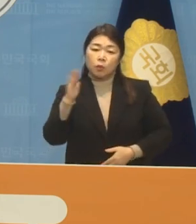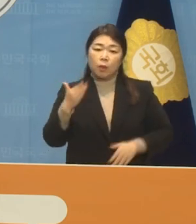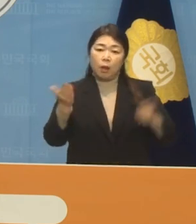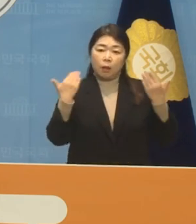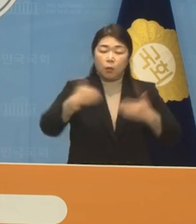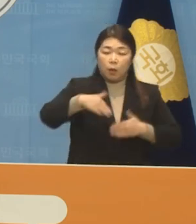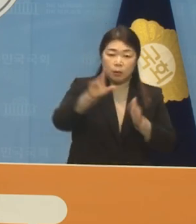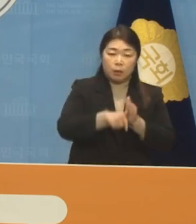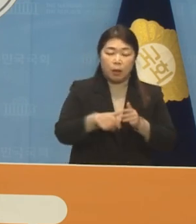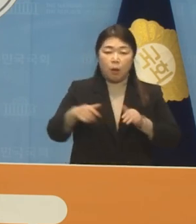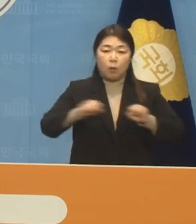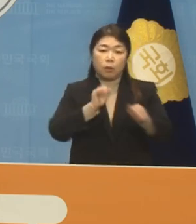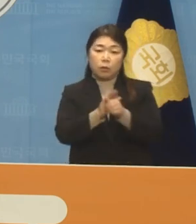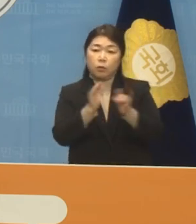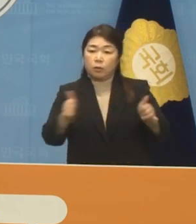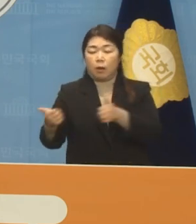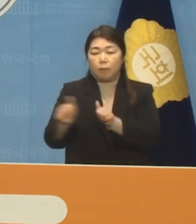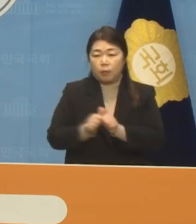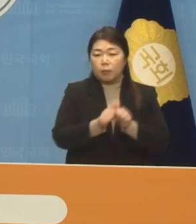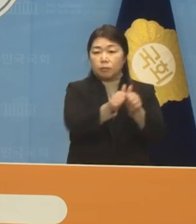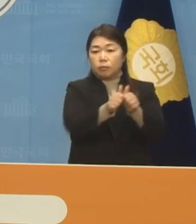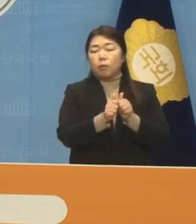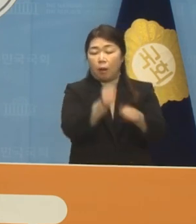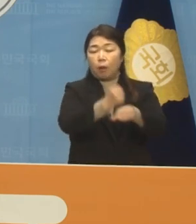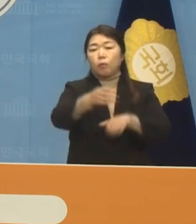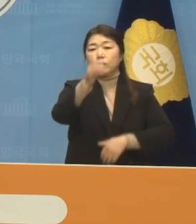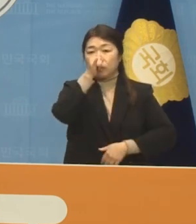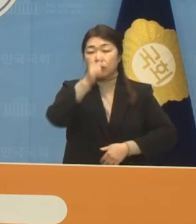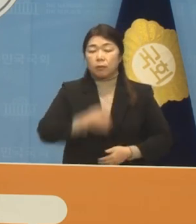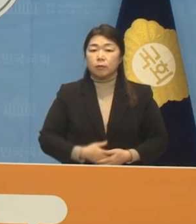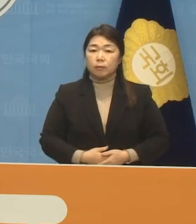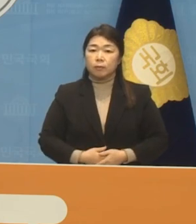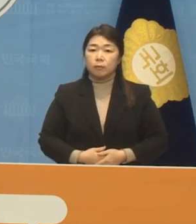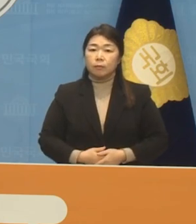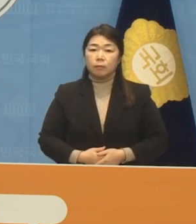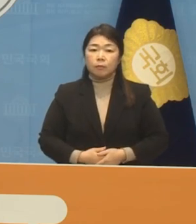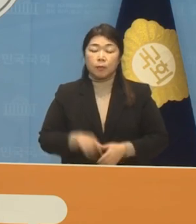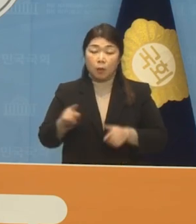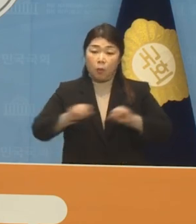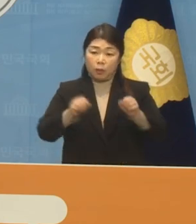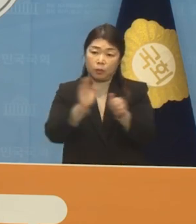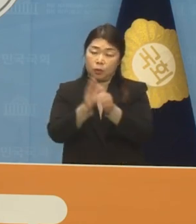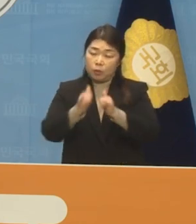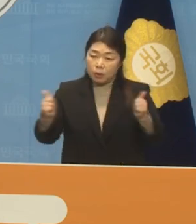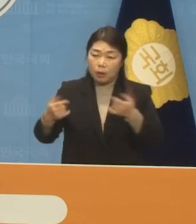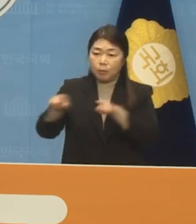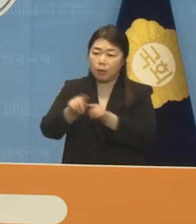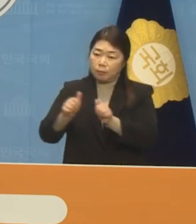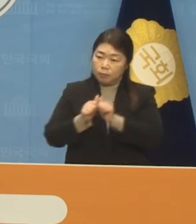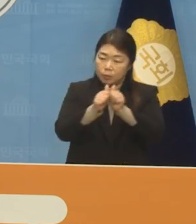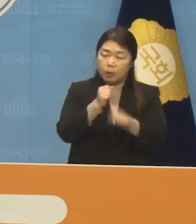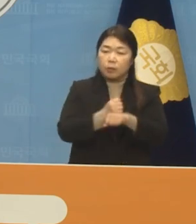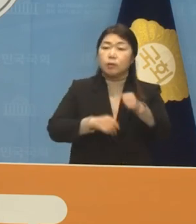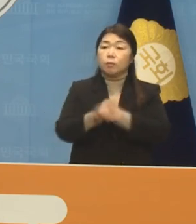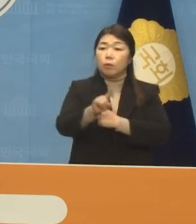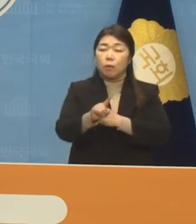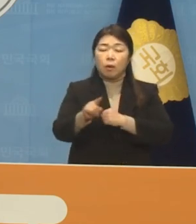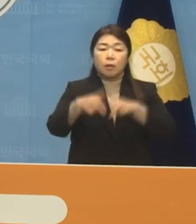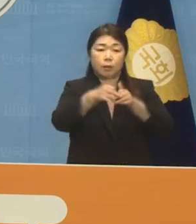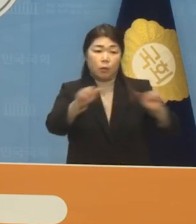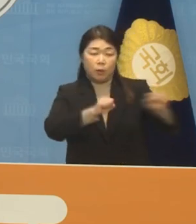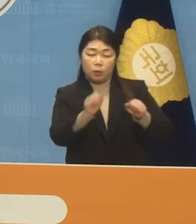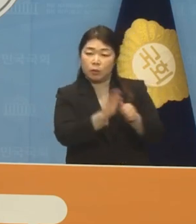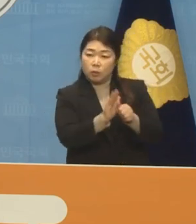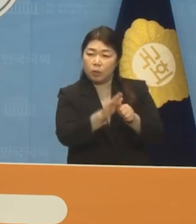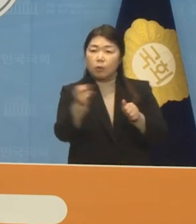선생님과 같이 출근하고 있습니다. 이렇게 활동지원사 선생님과 학교에 갈 수 있게 된 것은 장애인 활동지원 및 활동지원